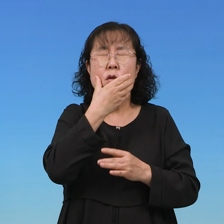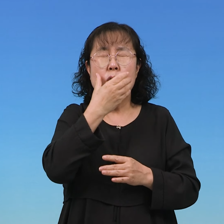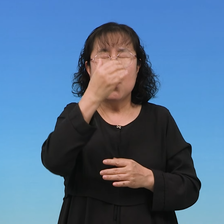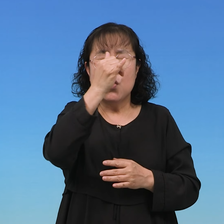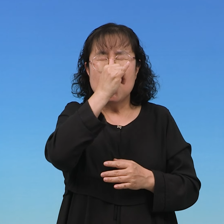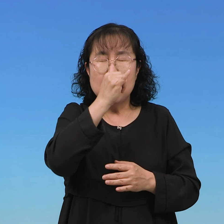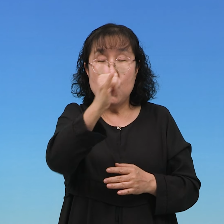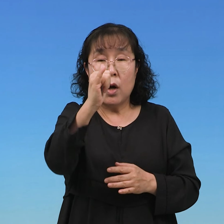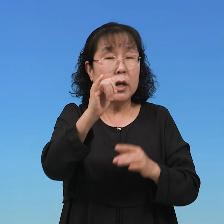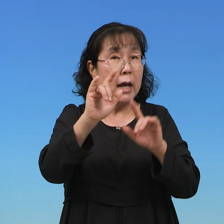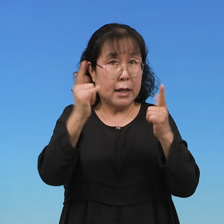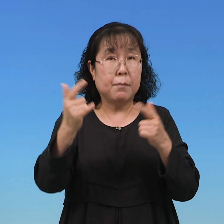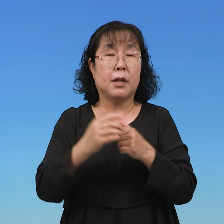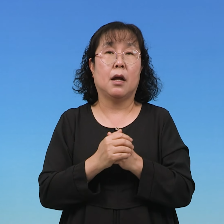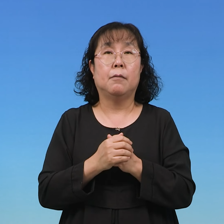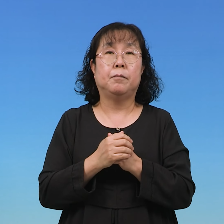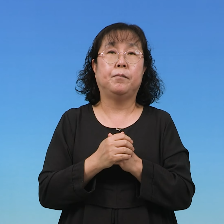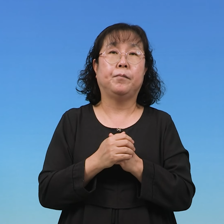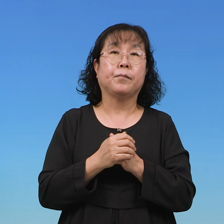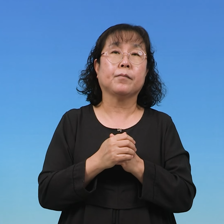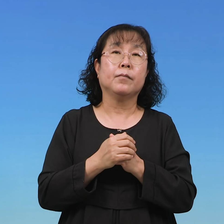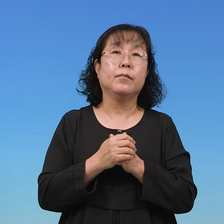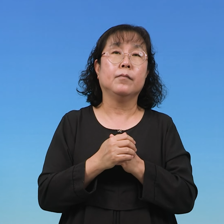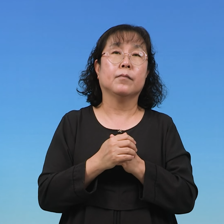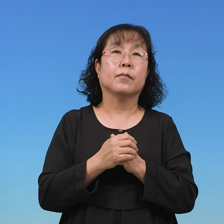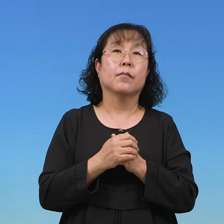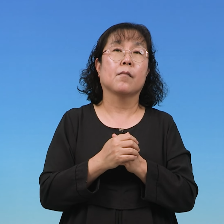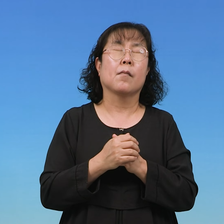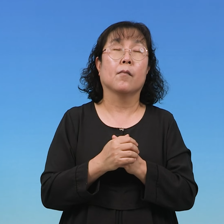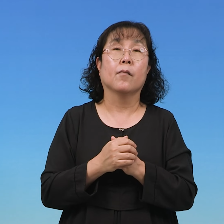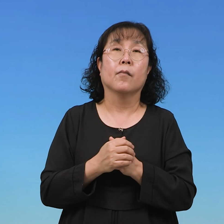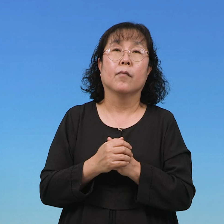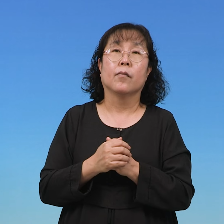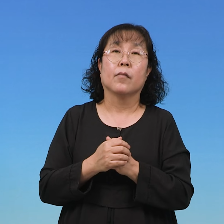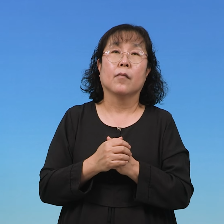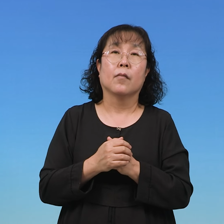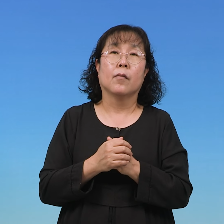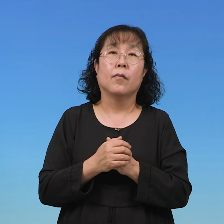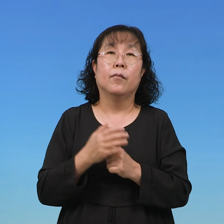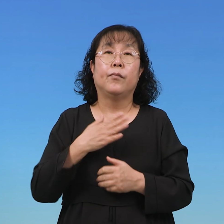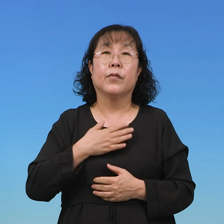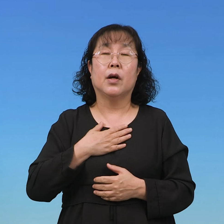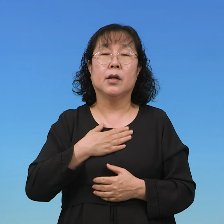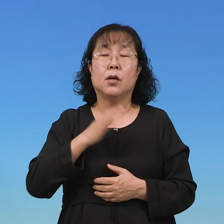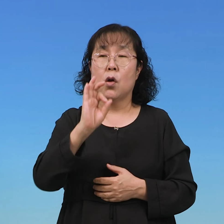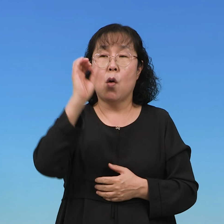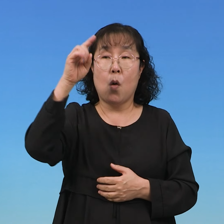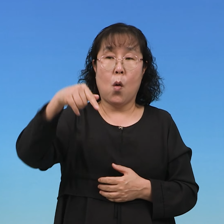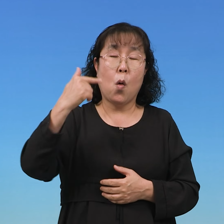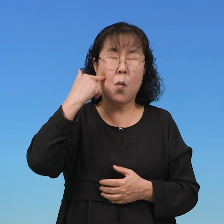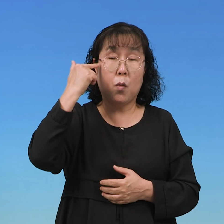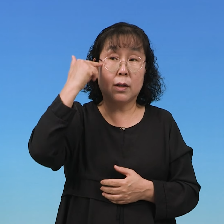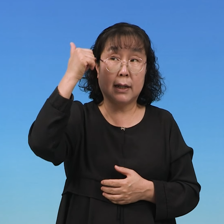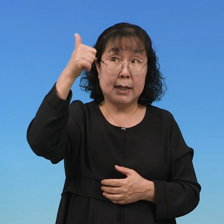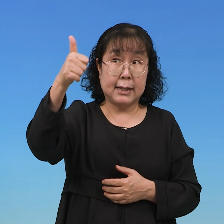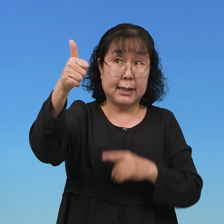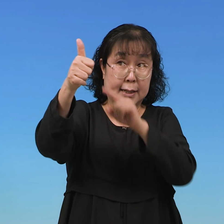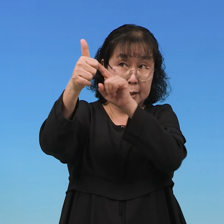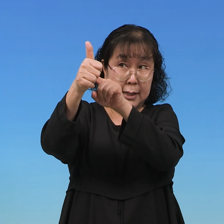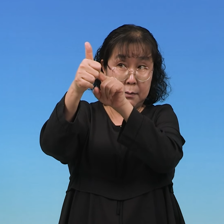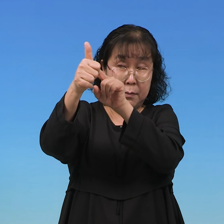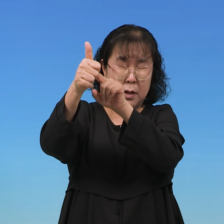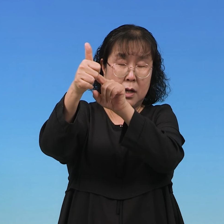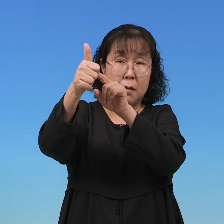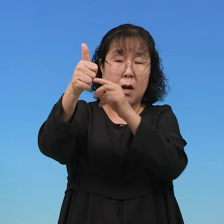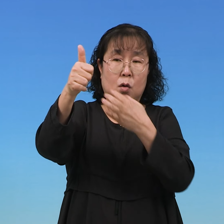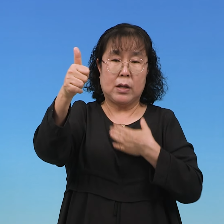그 신학교 가면서 포기했거든요. 그 한 명은 이제 내가 아니다. 내가 그때부터 옥하는 목사님을 못 자랐더라